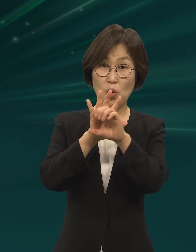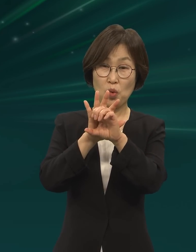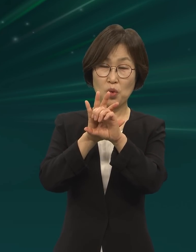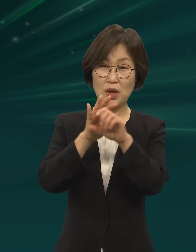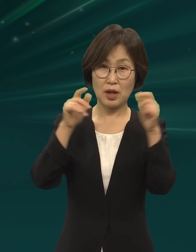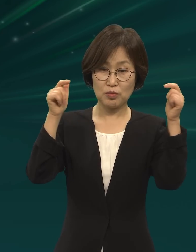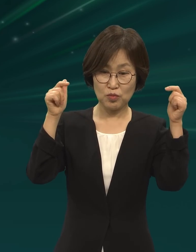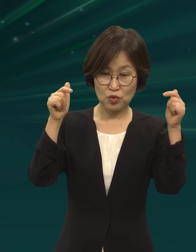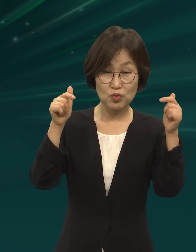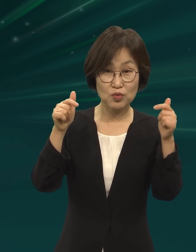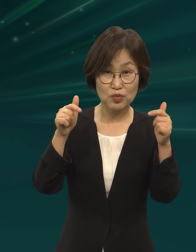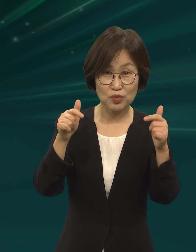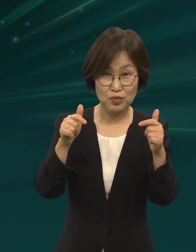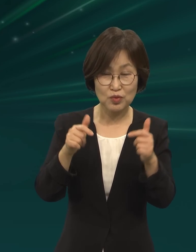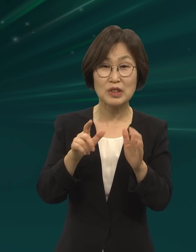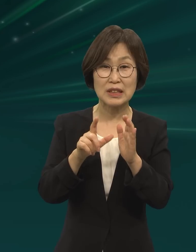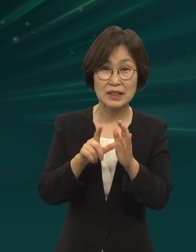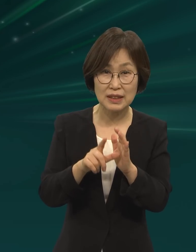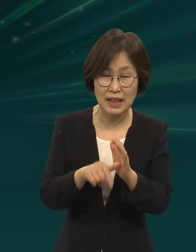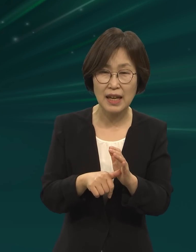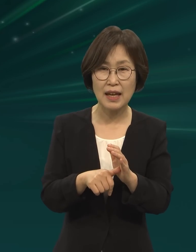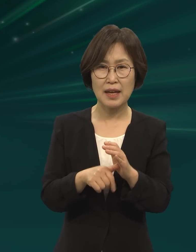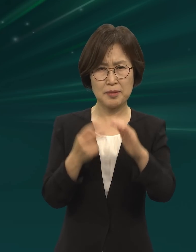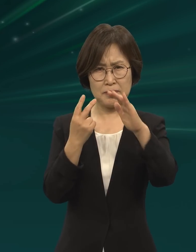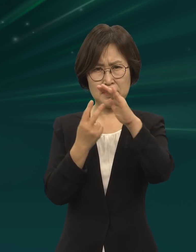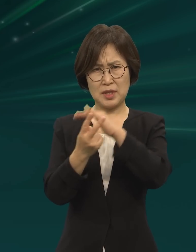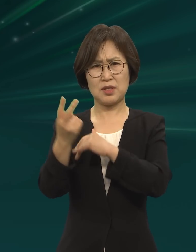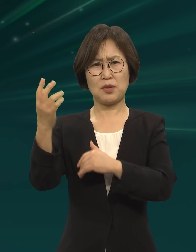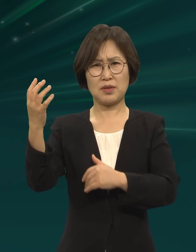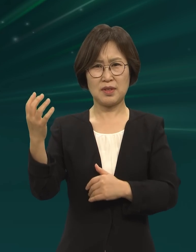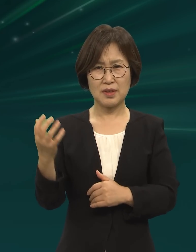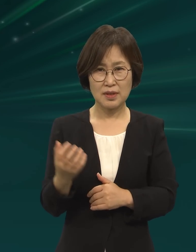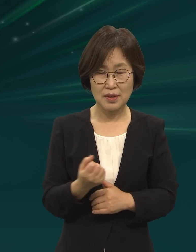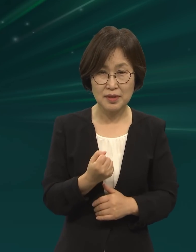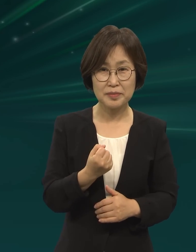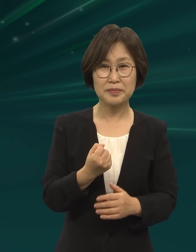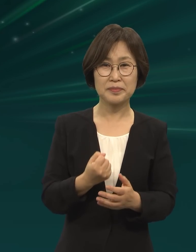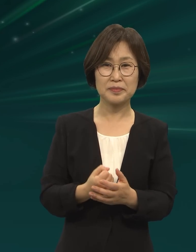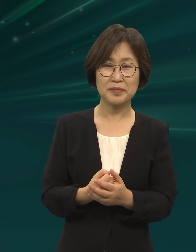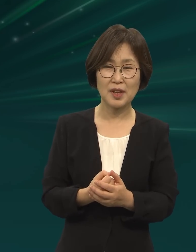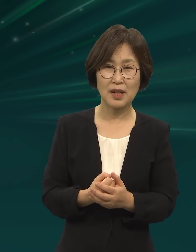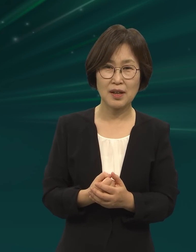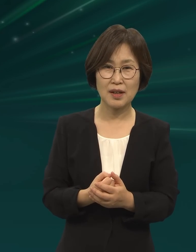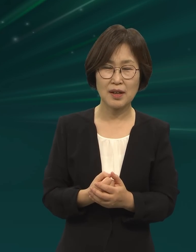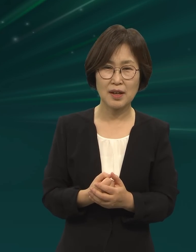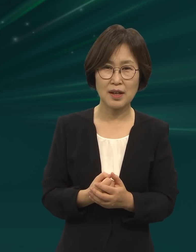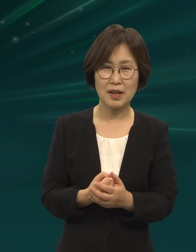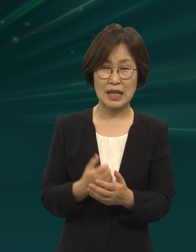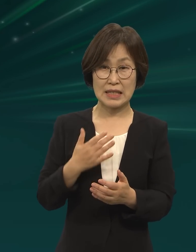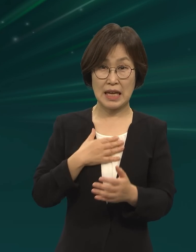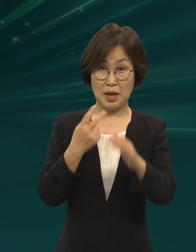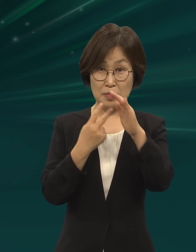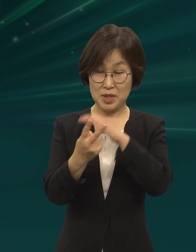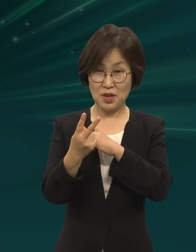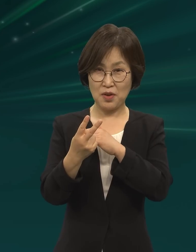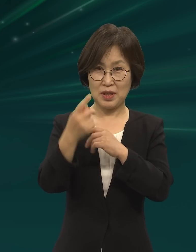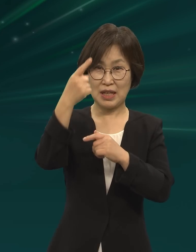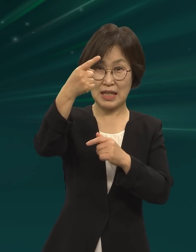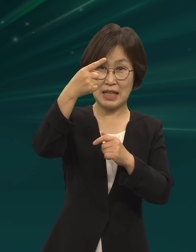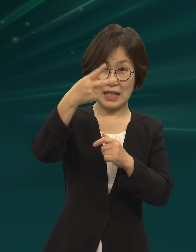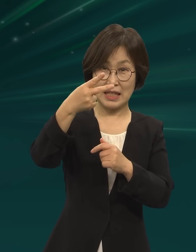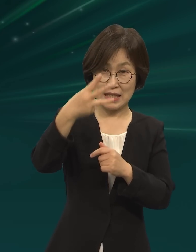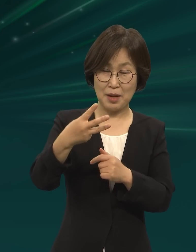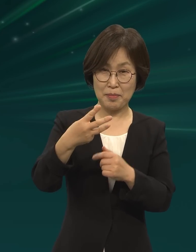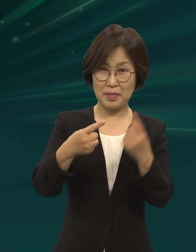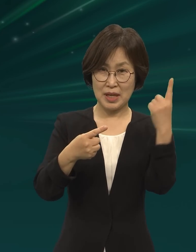이렇게 All Nation Church로 우리가 비전을 가지고 시작했습니다. 저는 비전이 123 비전입니다.